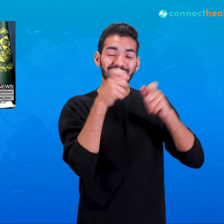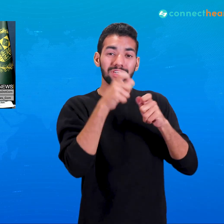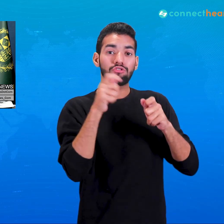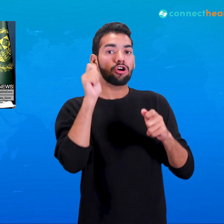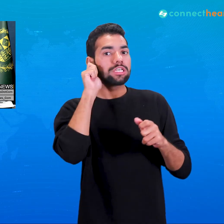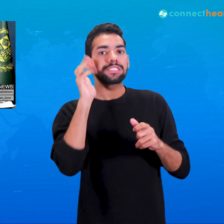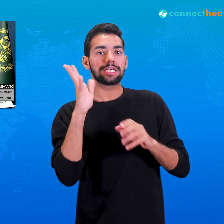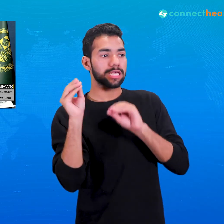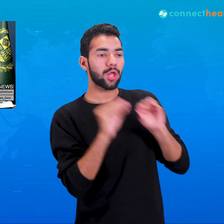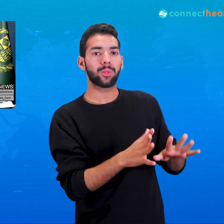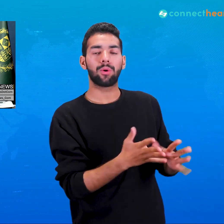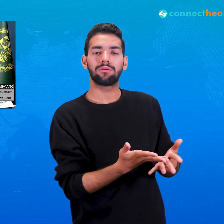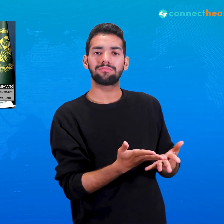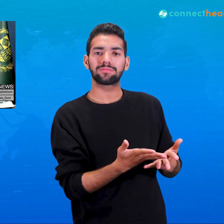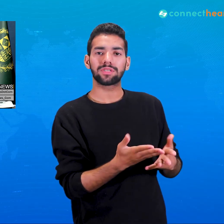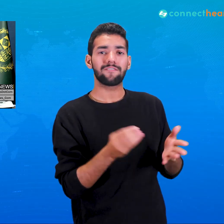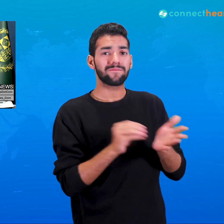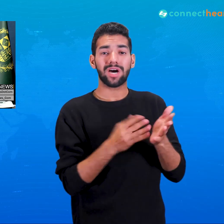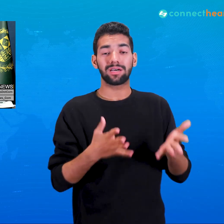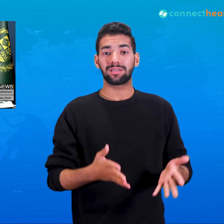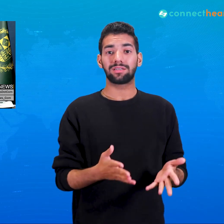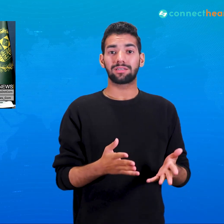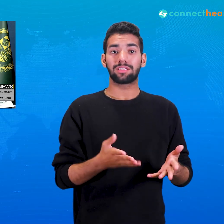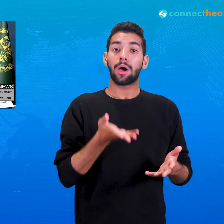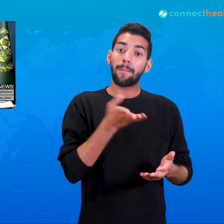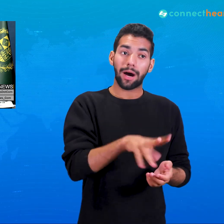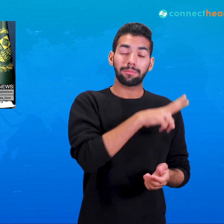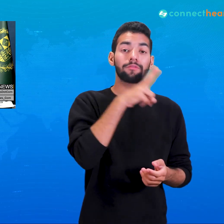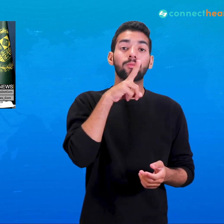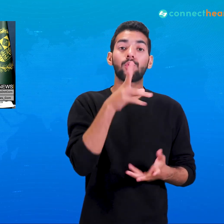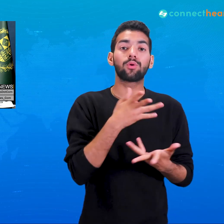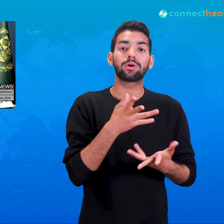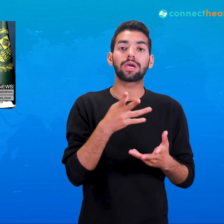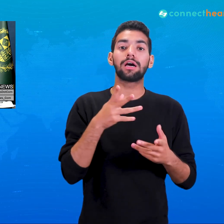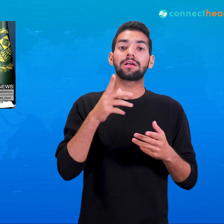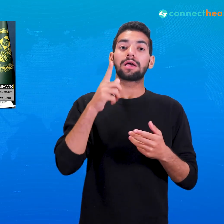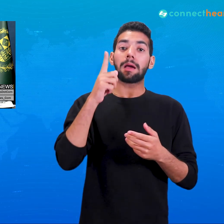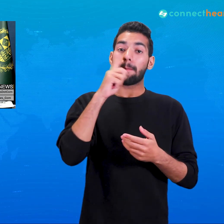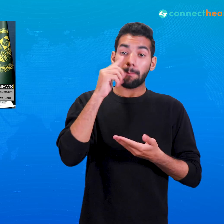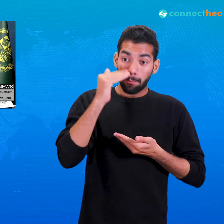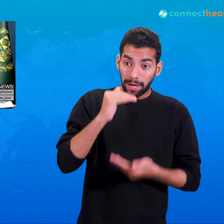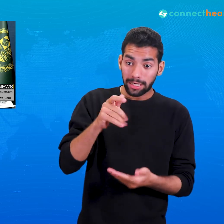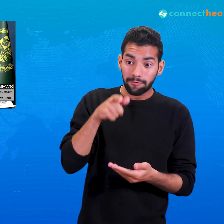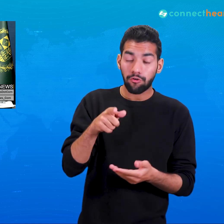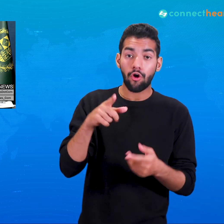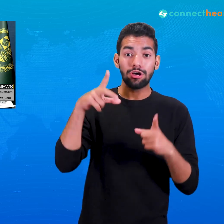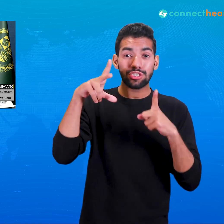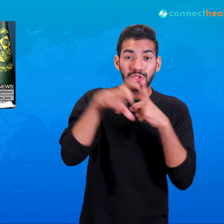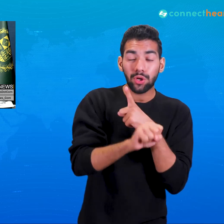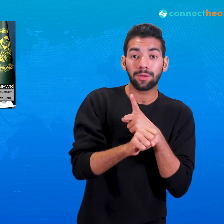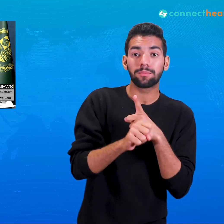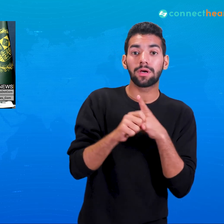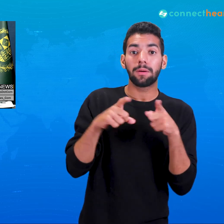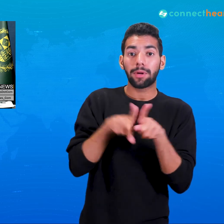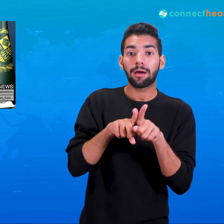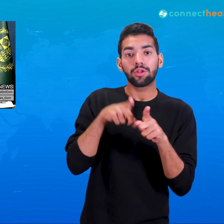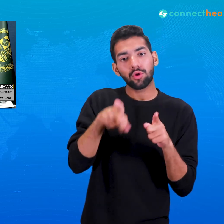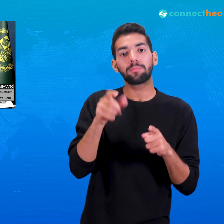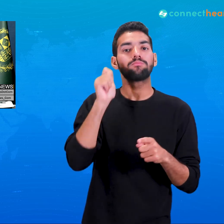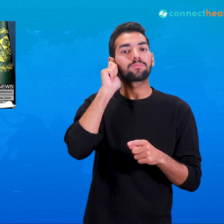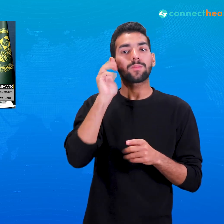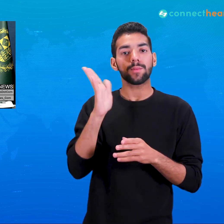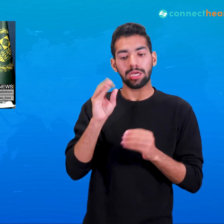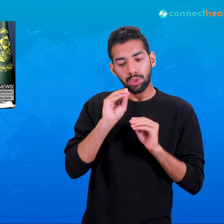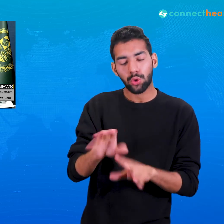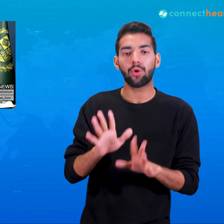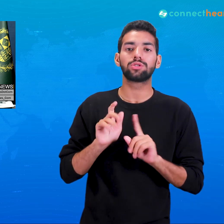کو سزا ملتی تھی، اور انہوں نے پھر کہا کہ میری بیٹی بھی اگر جرم کرے گی تو اس کو سزا ملے گی۔ اصل